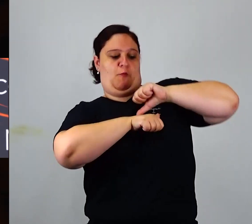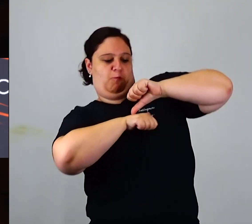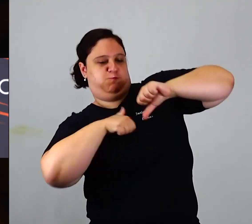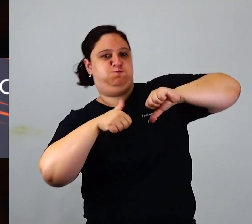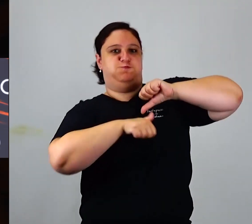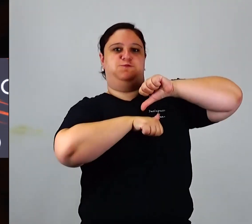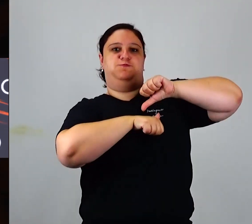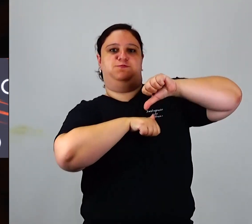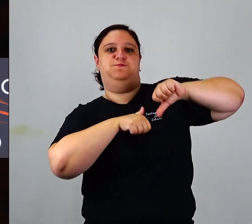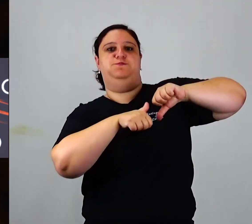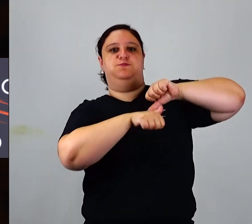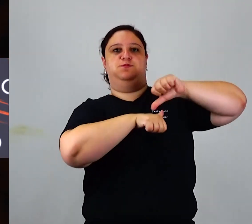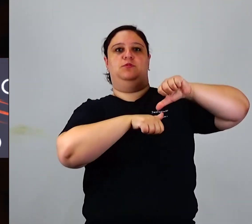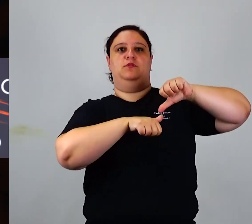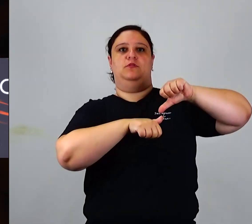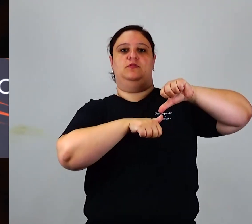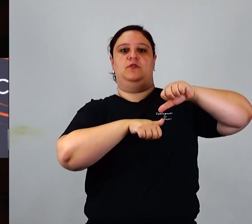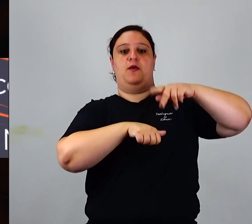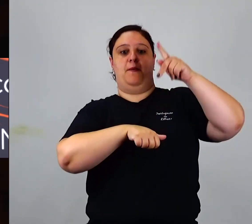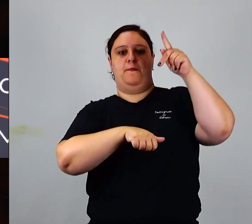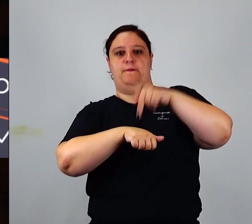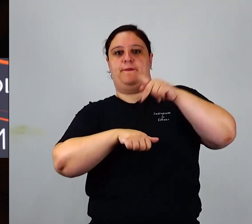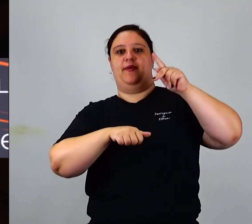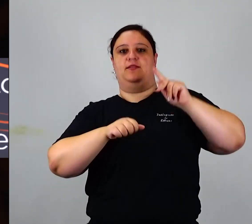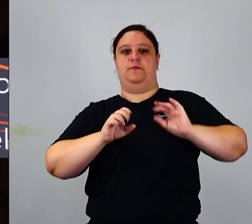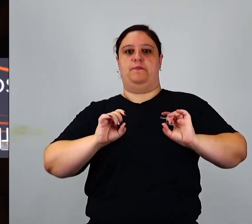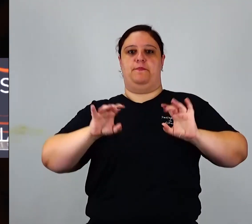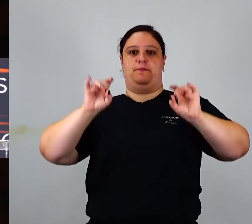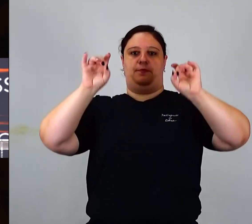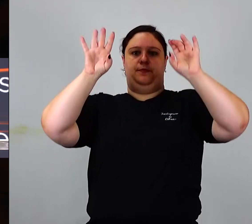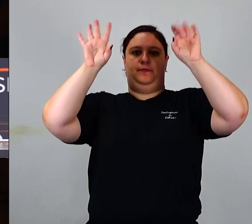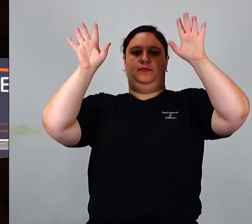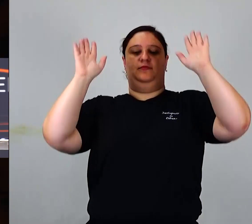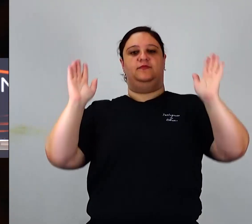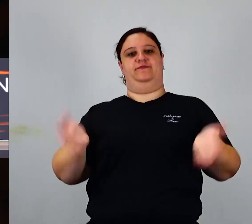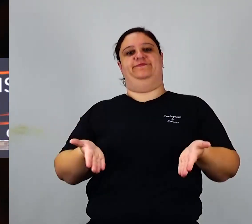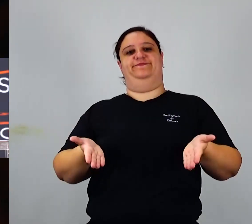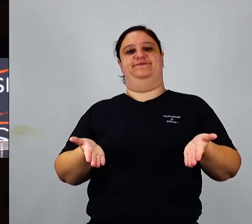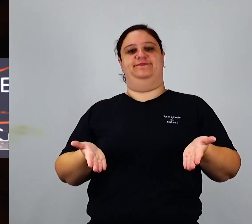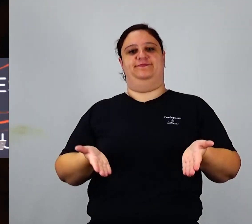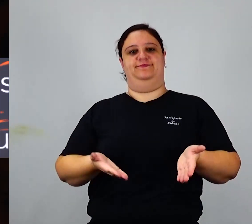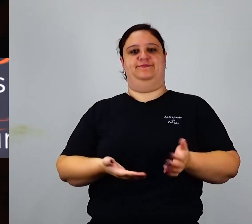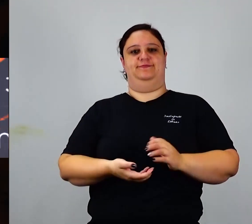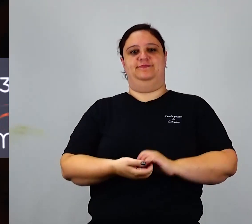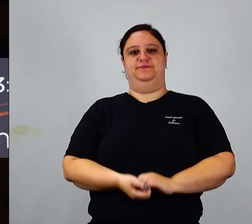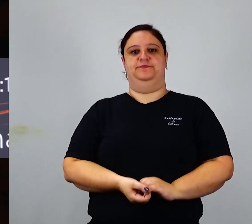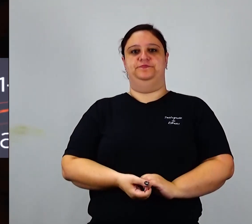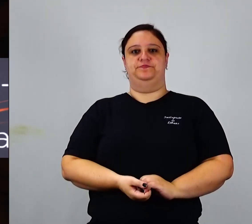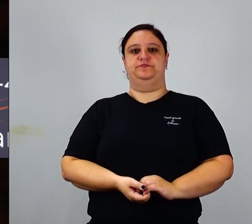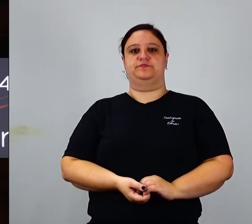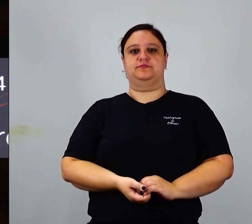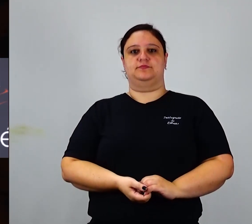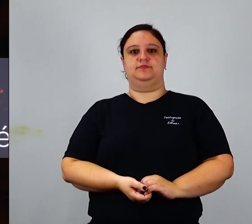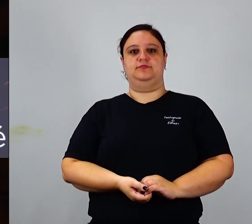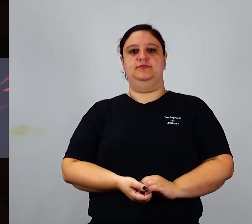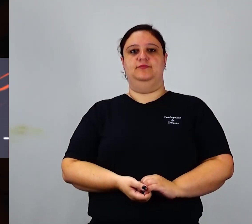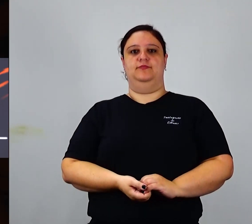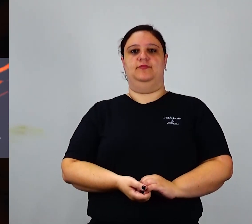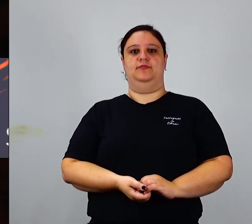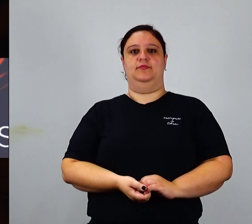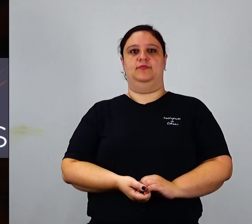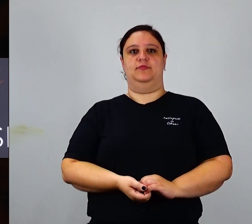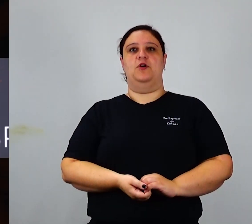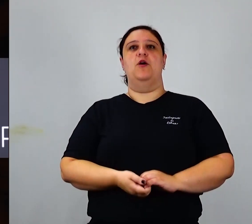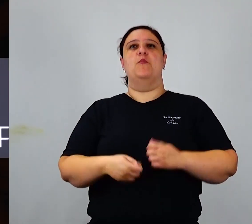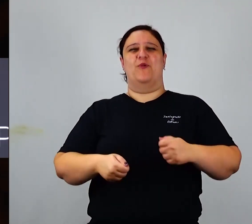nossa natureza. Agora nós não somos mais barro, nós somos pedras. E mesmo com